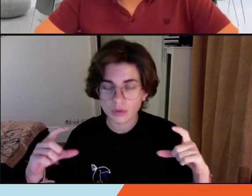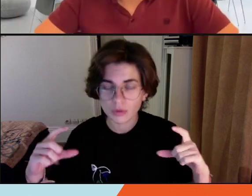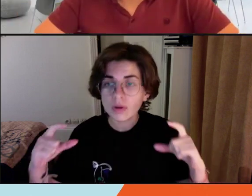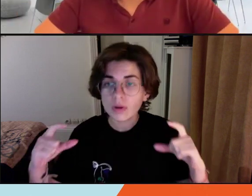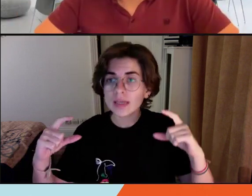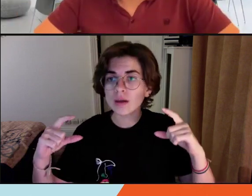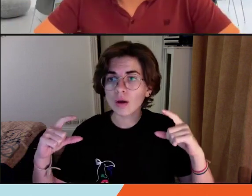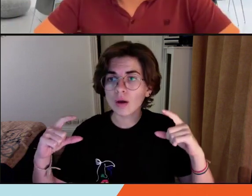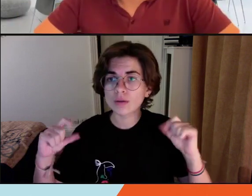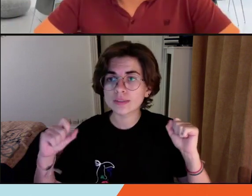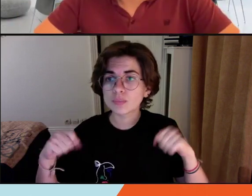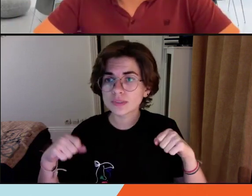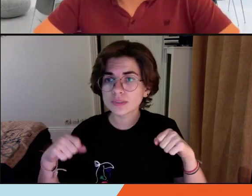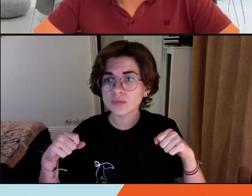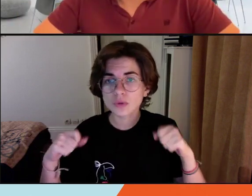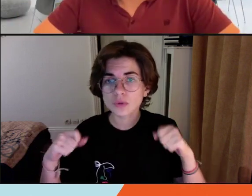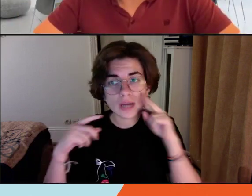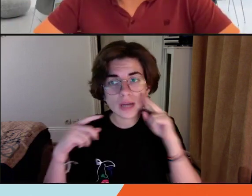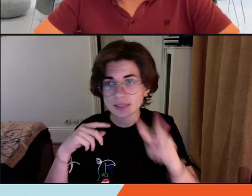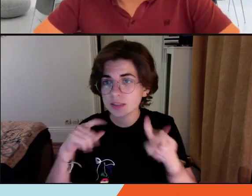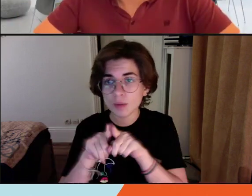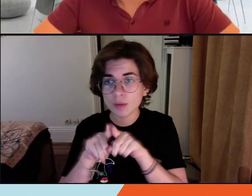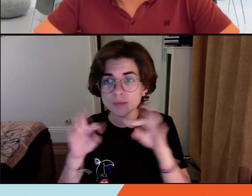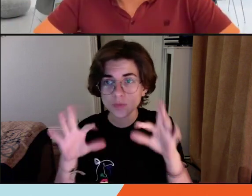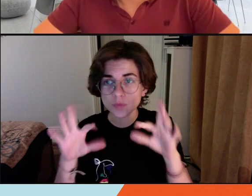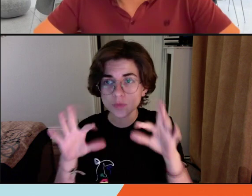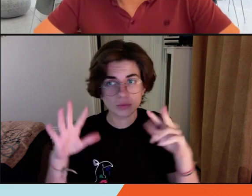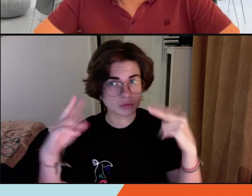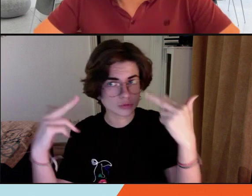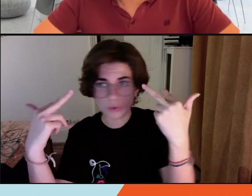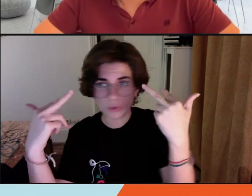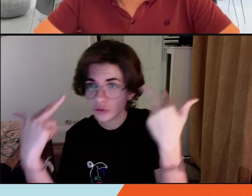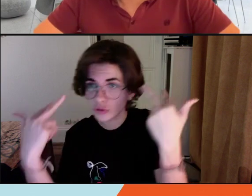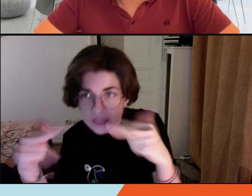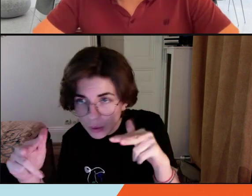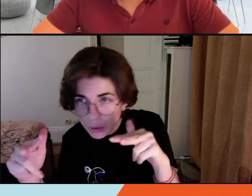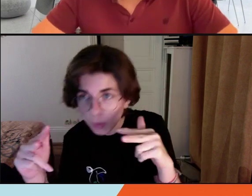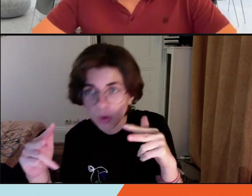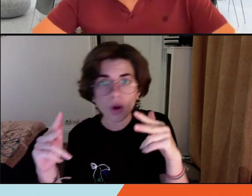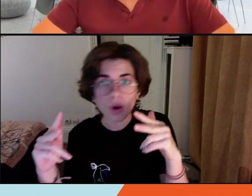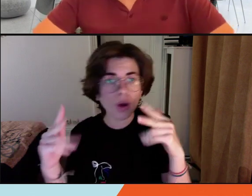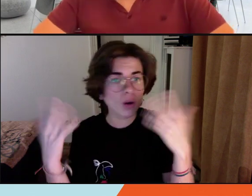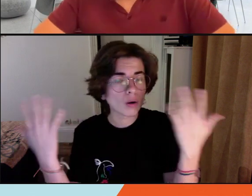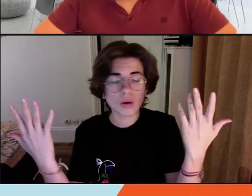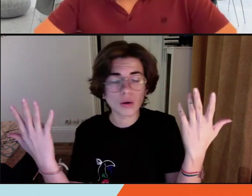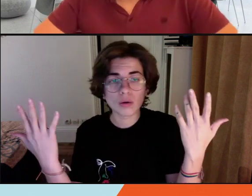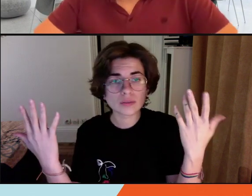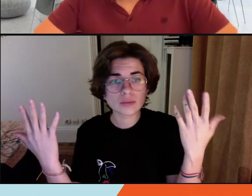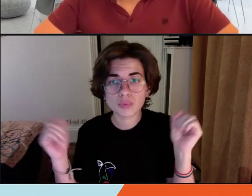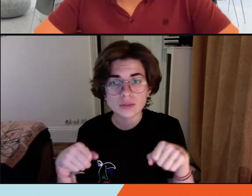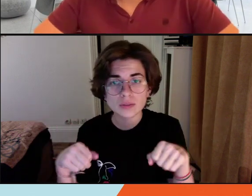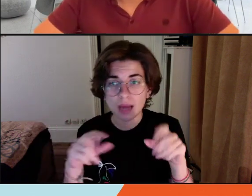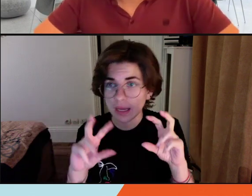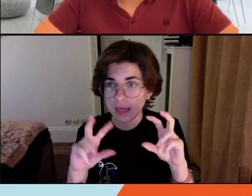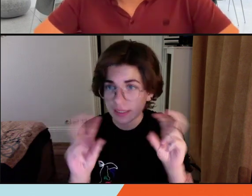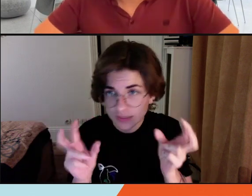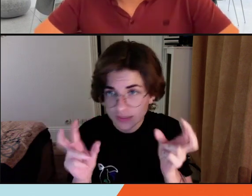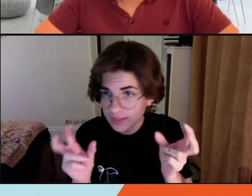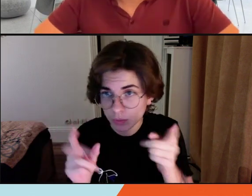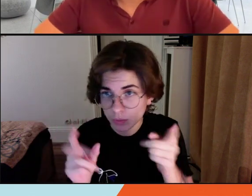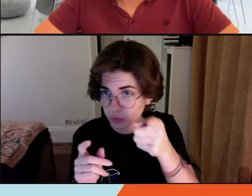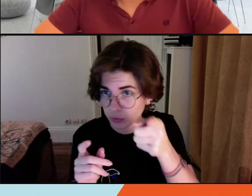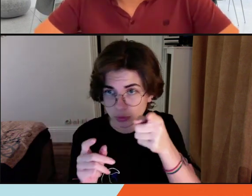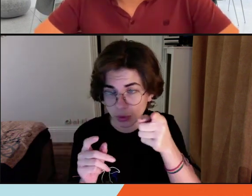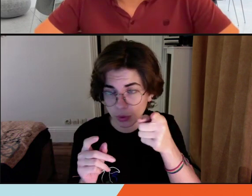Et c'est possible de regarder en même temps, peut-être une vidéo. Ça peut être, bah, la télévision